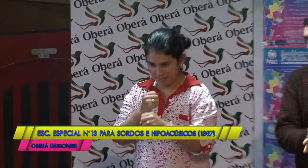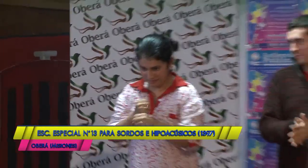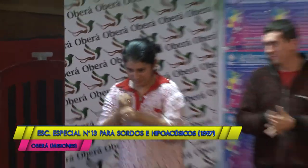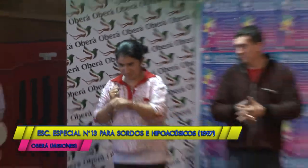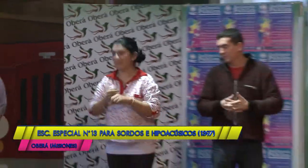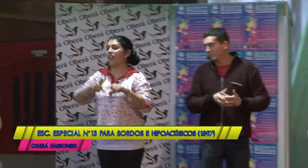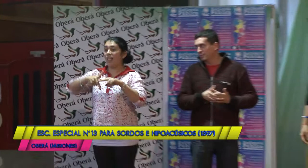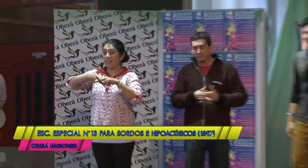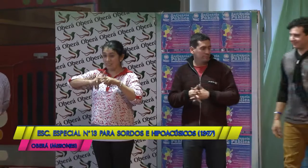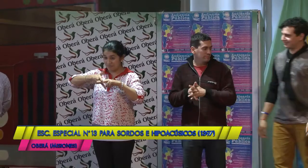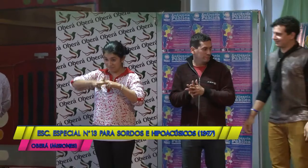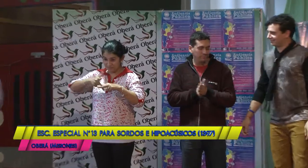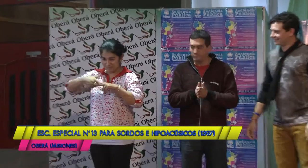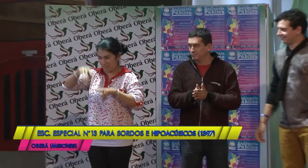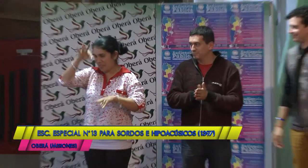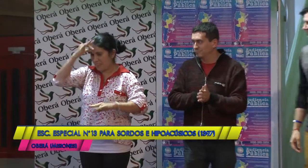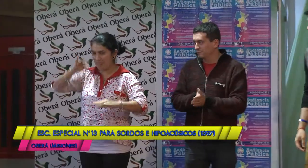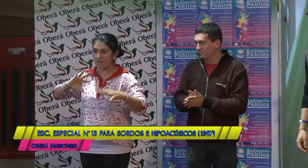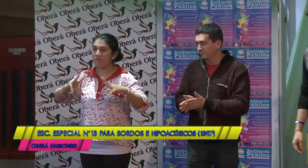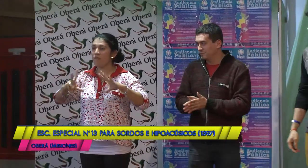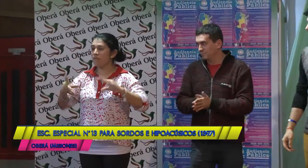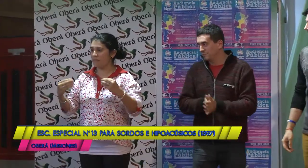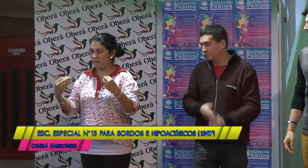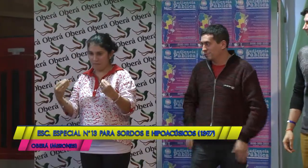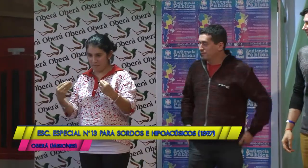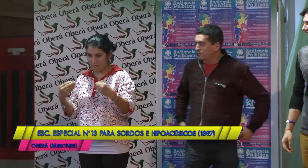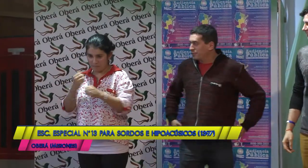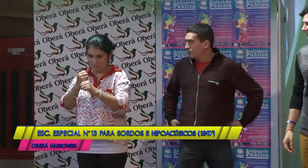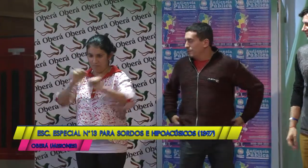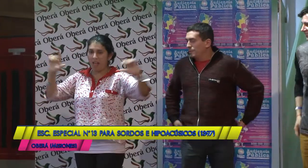Antes hicimos un trabajo, antes de acá hicimos un taller e hicimos algo como